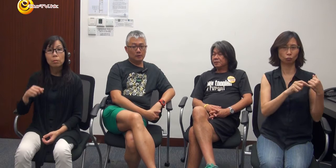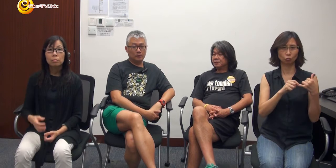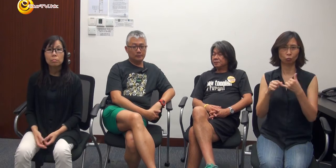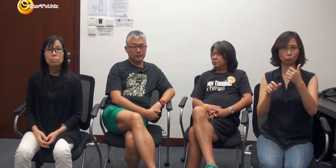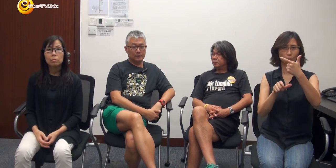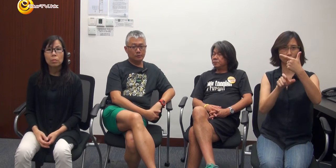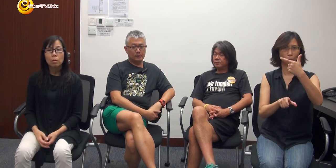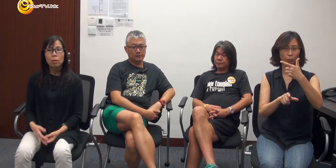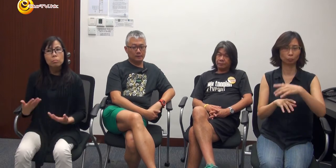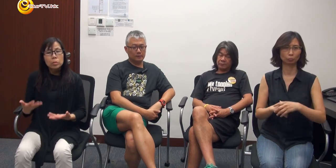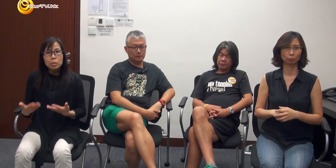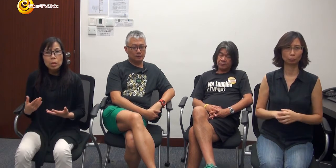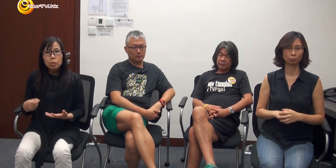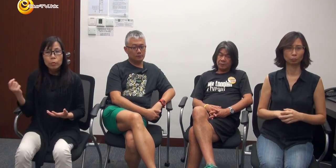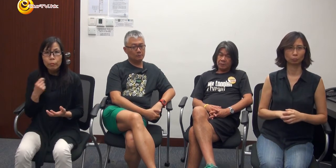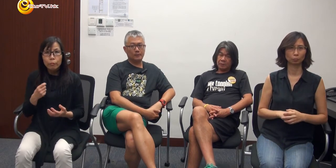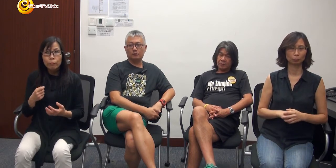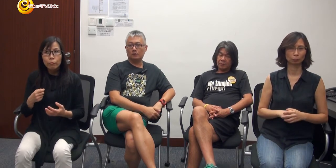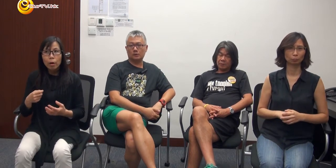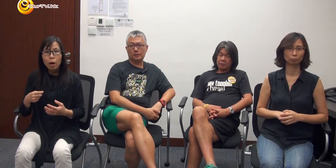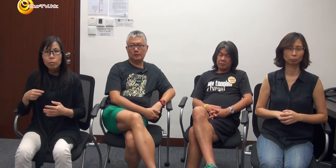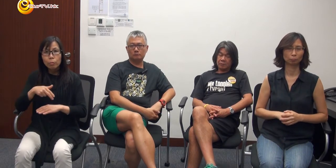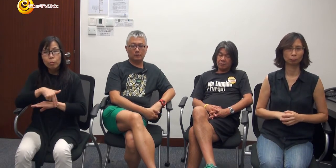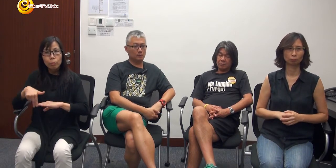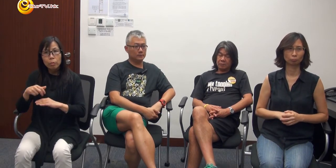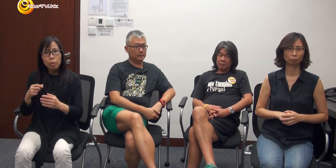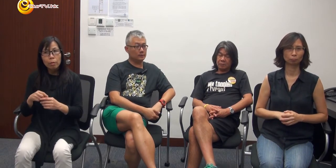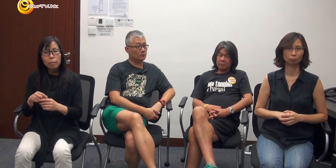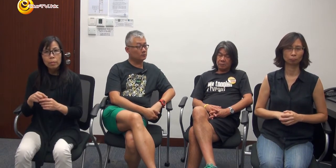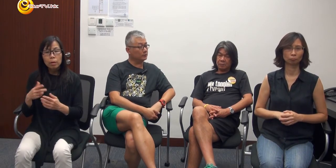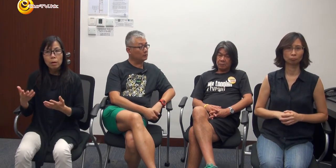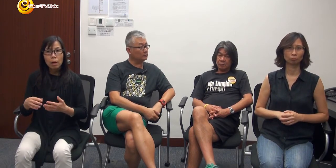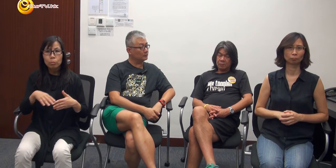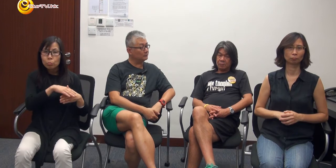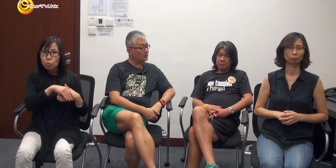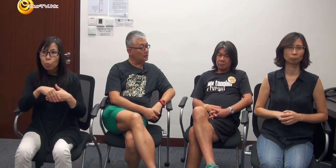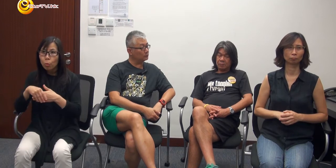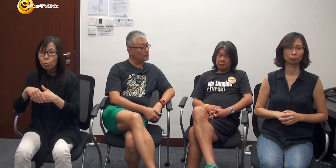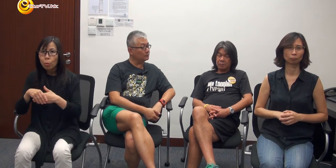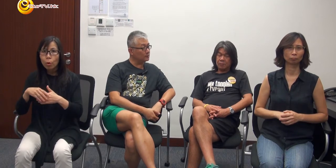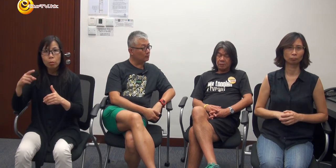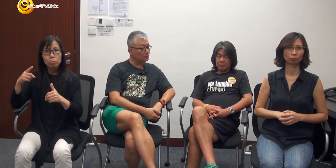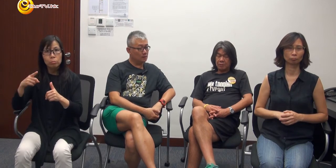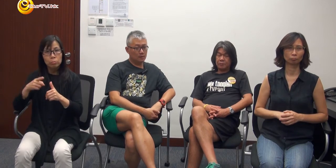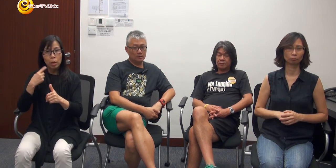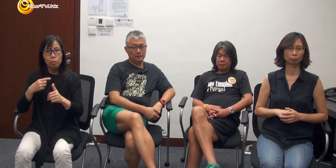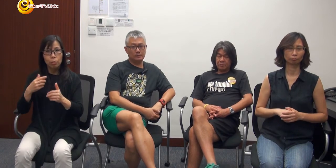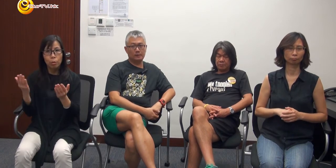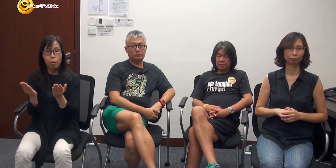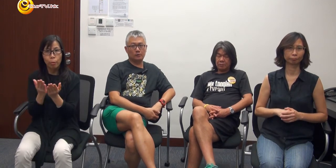我想現在最即時的策略，如果長毛問我，我就說有可能就是真的拖到這個首席副校上任之後，然後再可